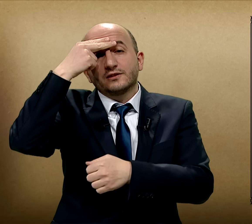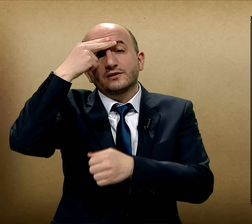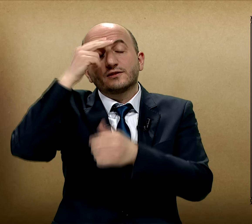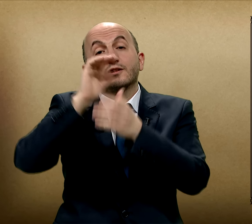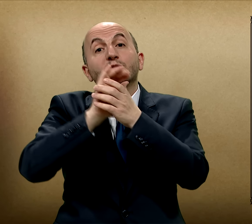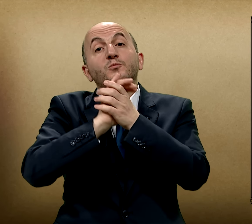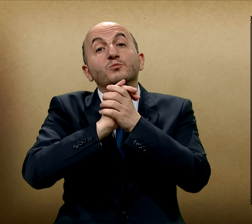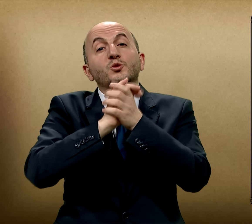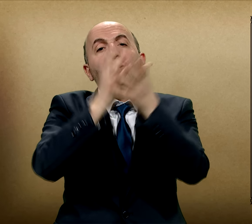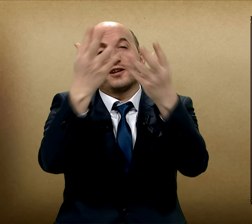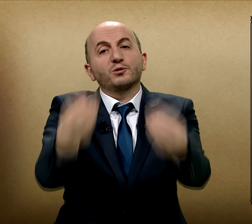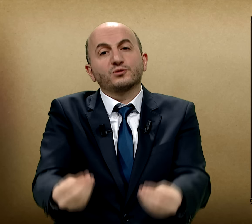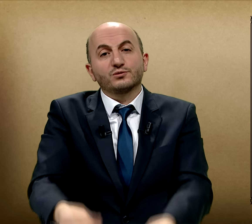Cumanız mübarek olsun.